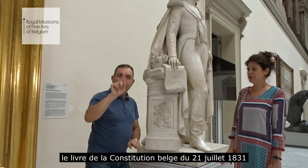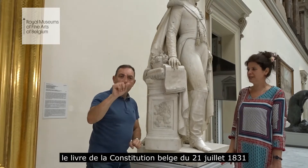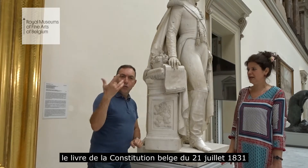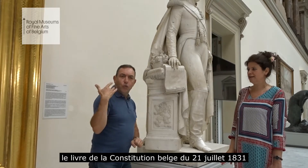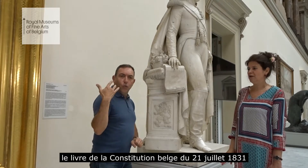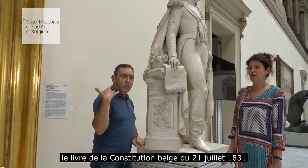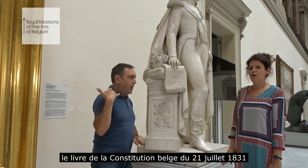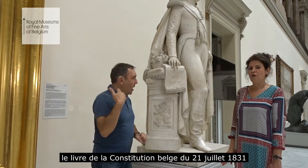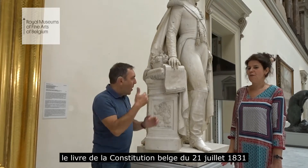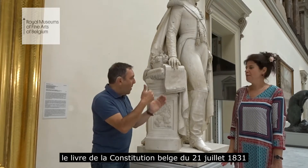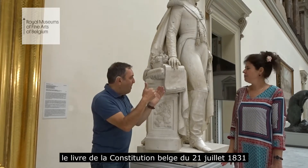juillet